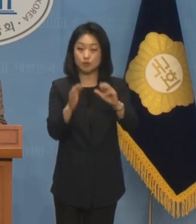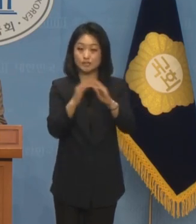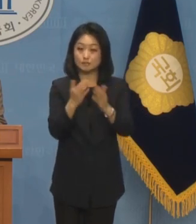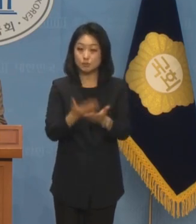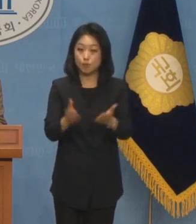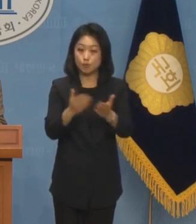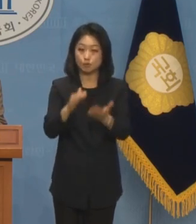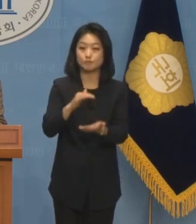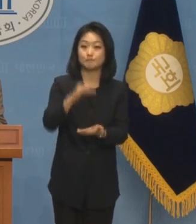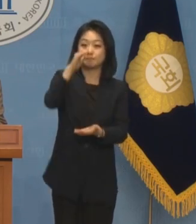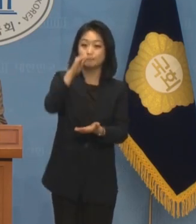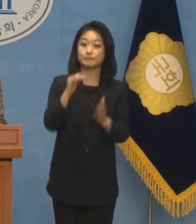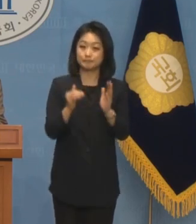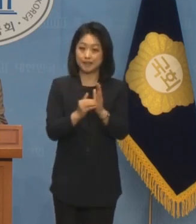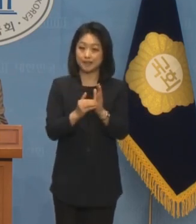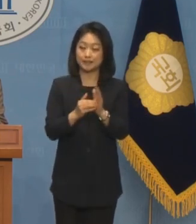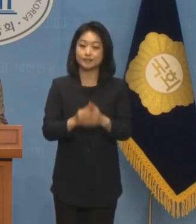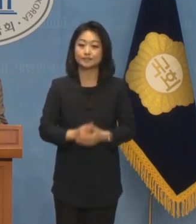밝혀